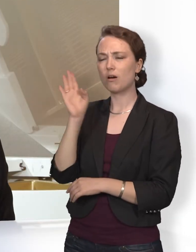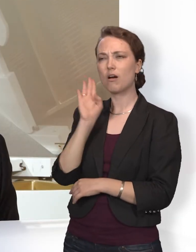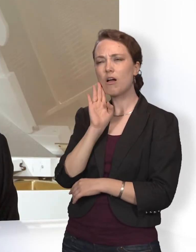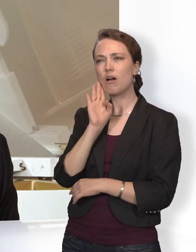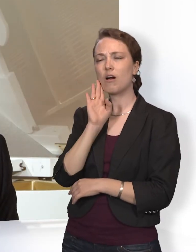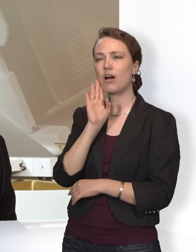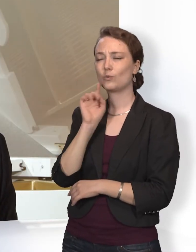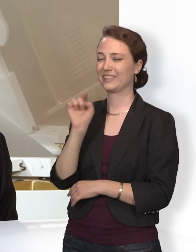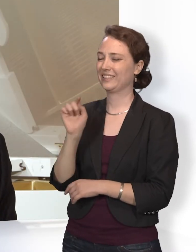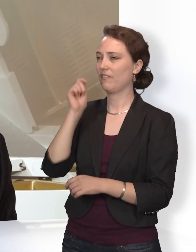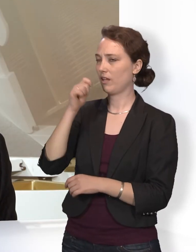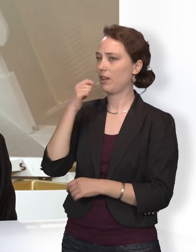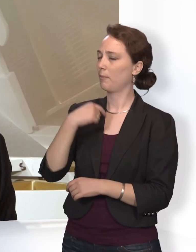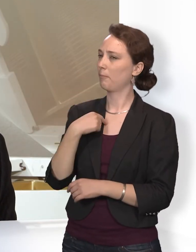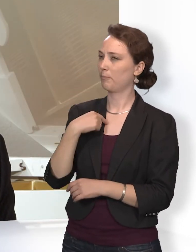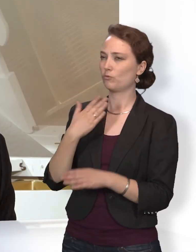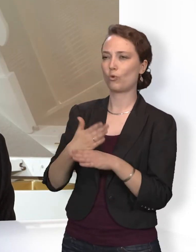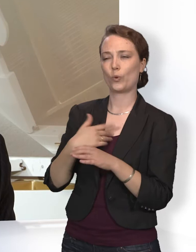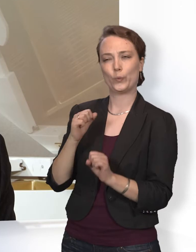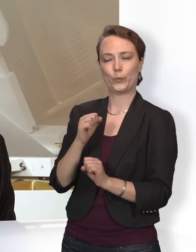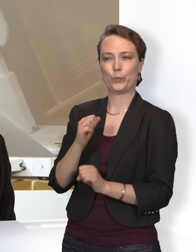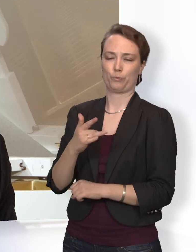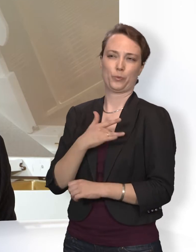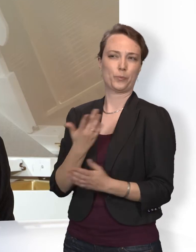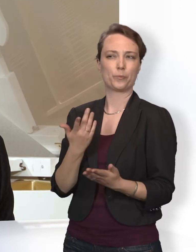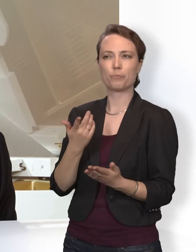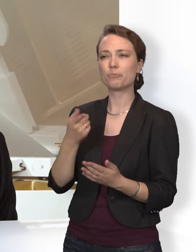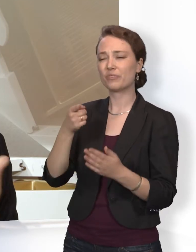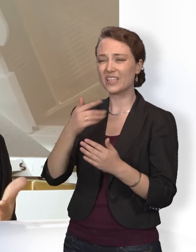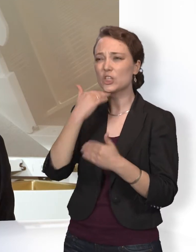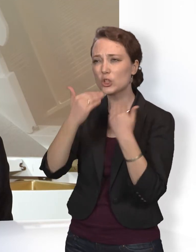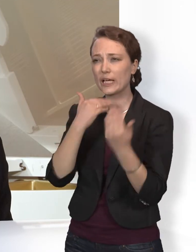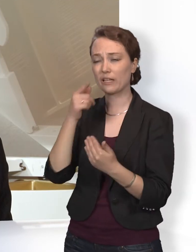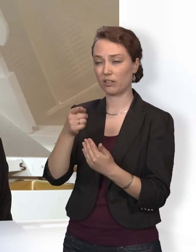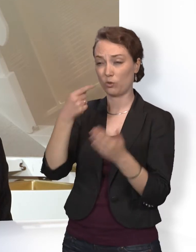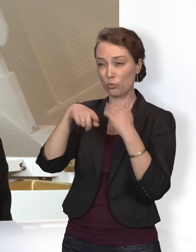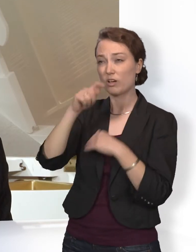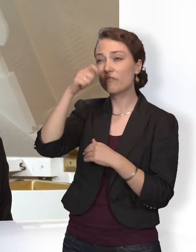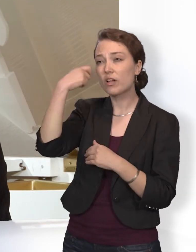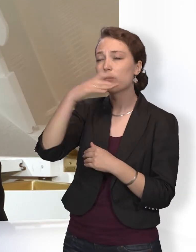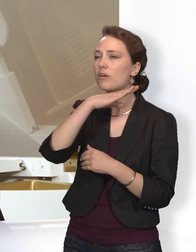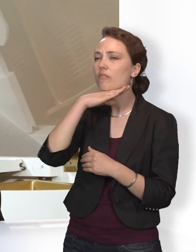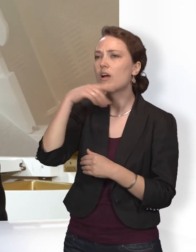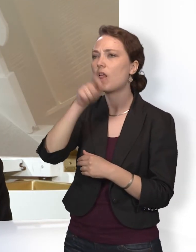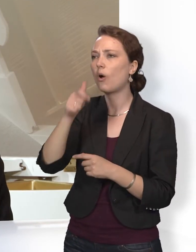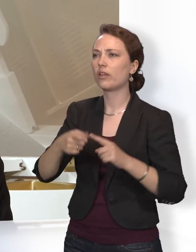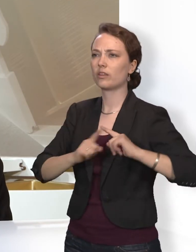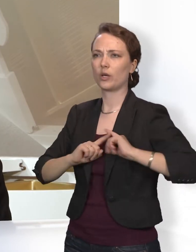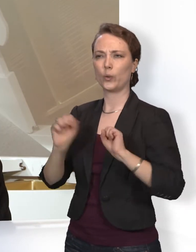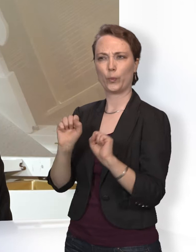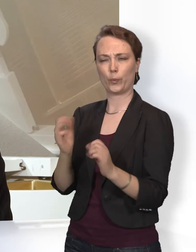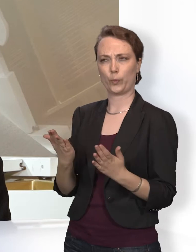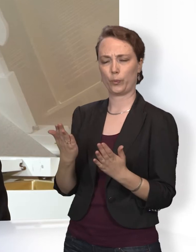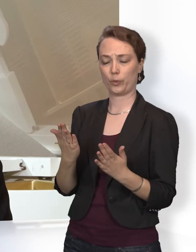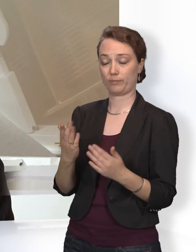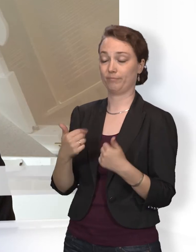Also einmal hat mich dieser Film sehr angesprochen, die Geschichte dieses Films, wie viele Menschen darüber zum Glauben gekommen sind. Und auf der anderen Seite, ich war